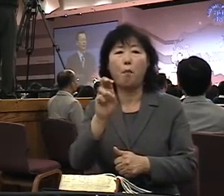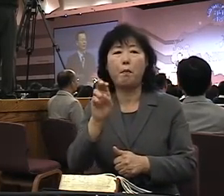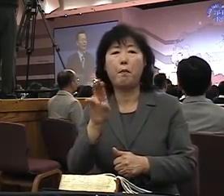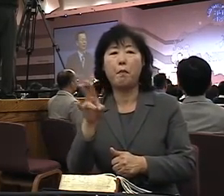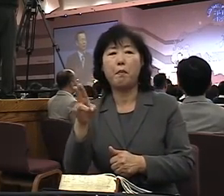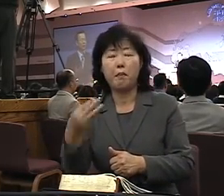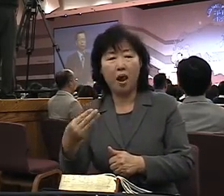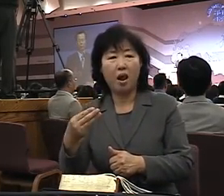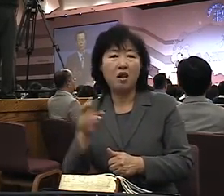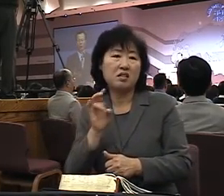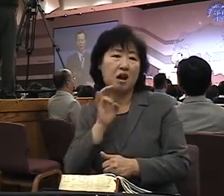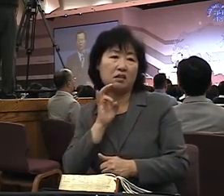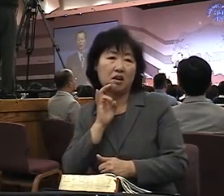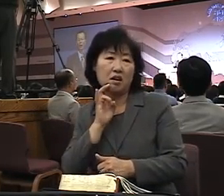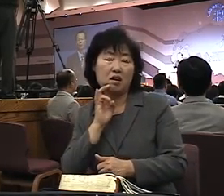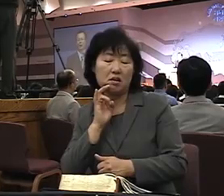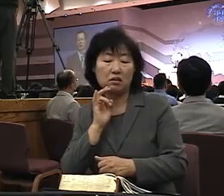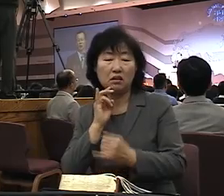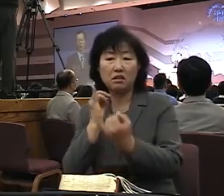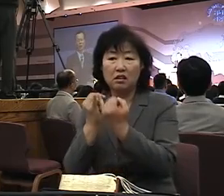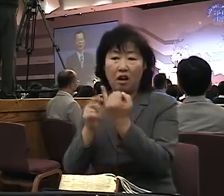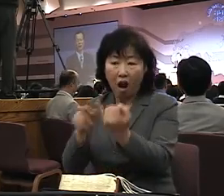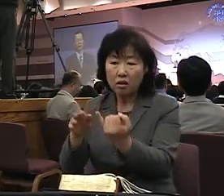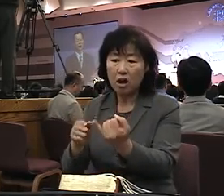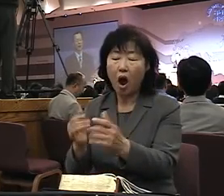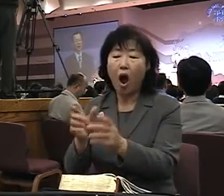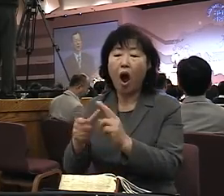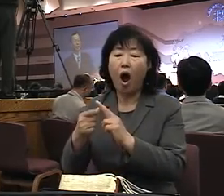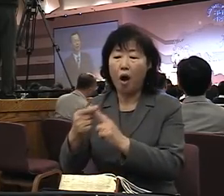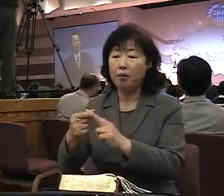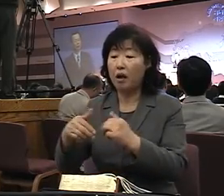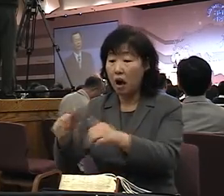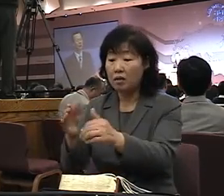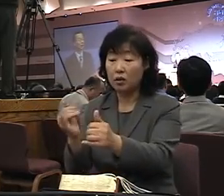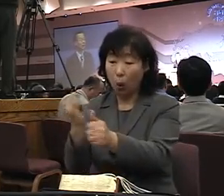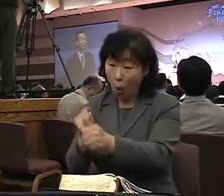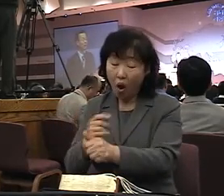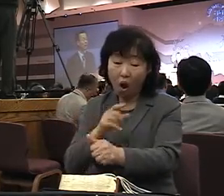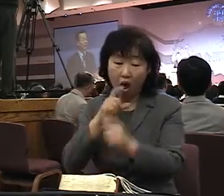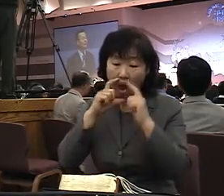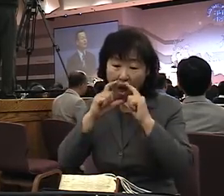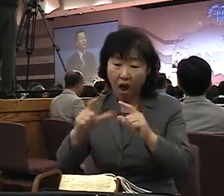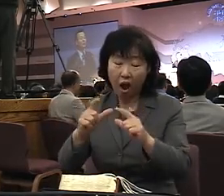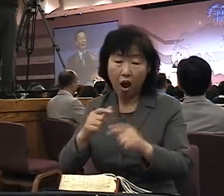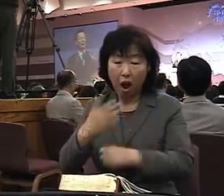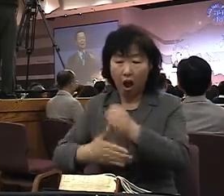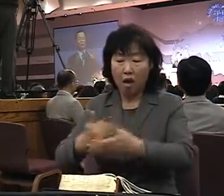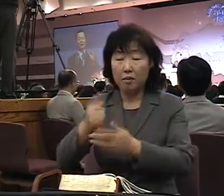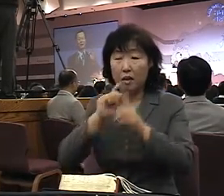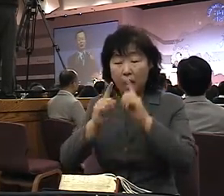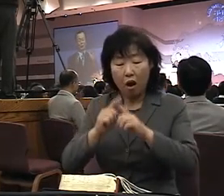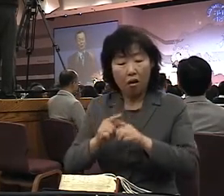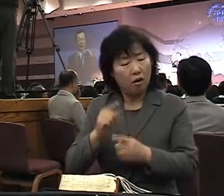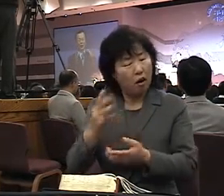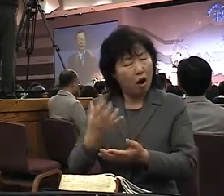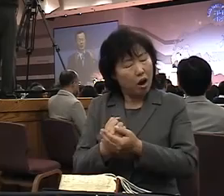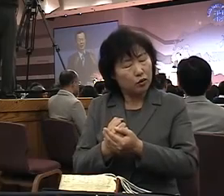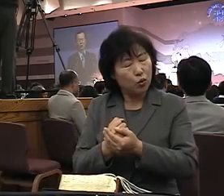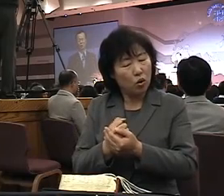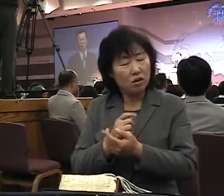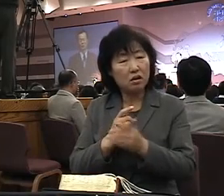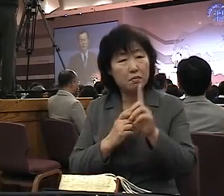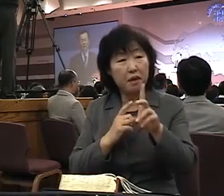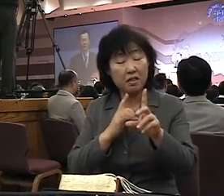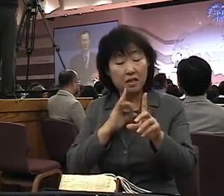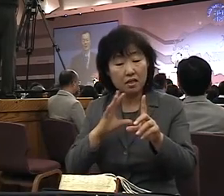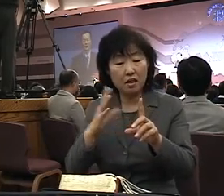창녀였습니다. 그런데도 불구하고 그와 함께 가서 결혼하라는 하나님의 말씀은 참 그 말씀 가지고 그 말씀만을